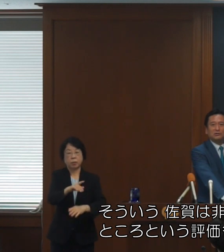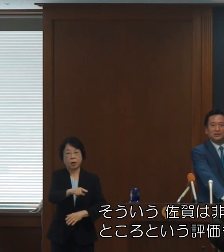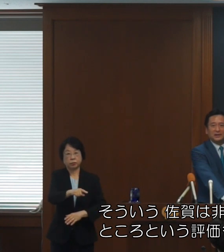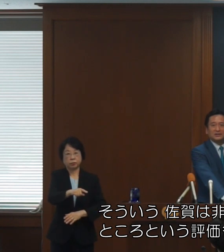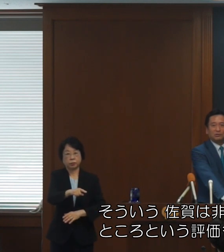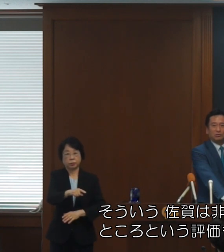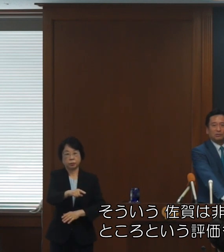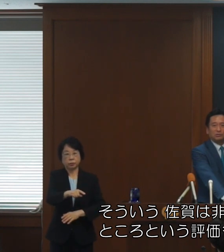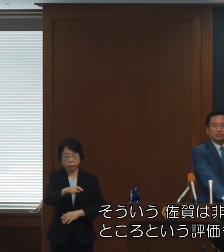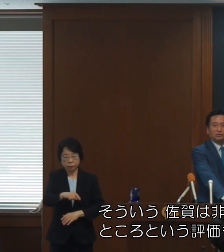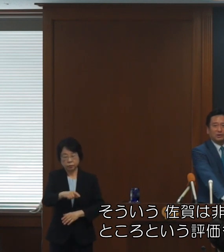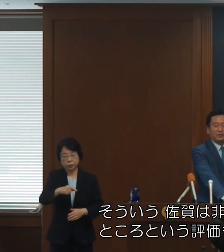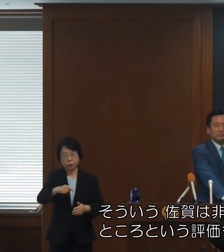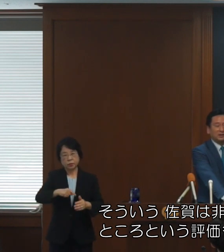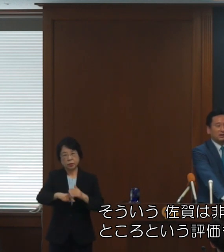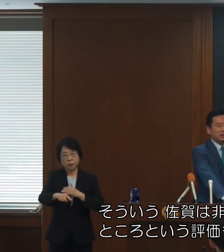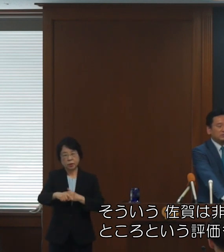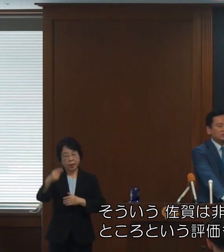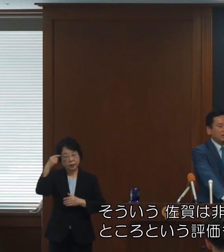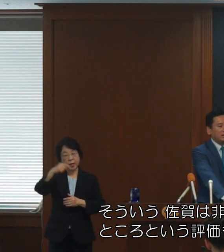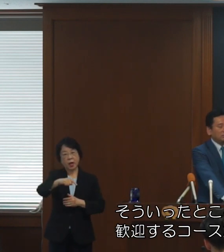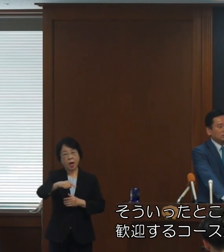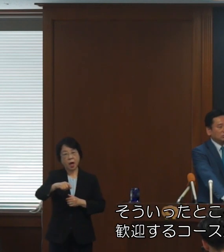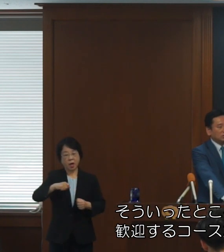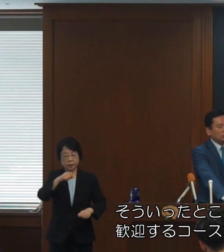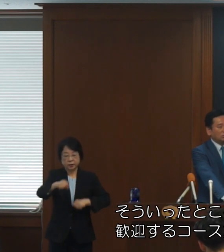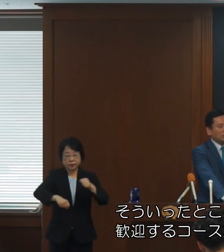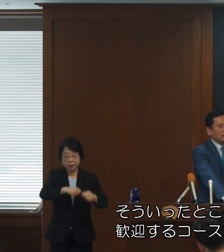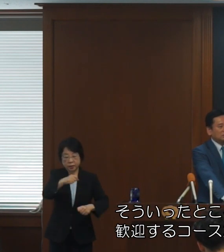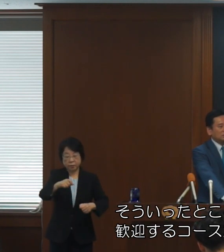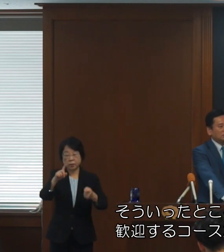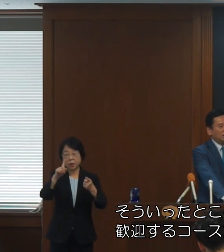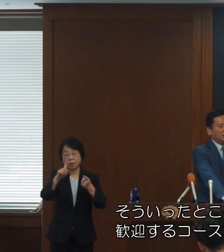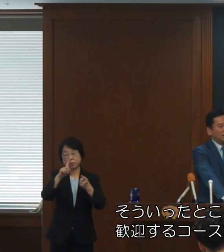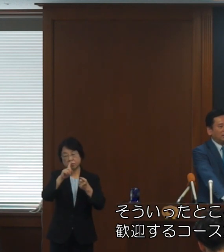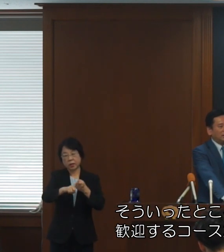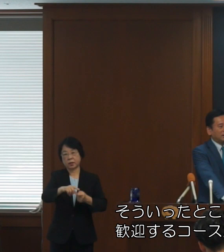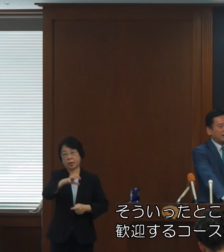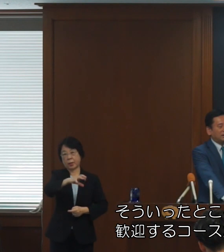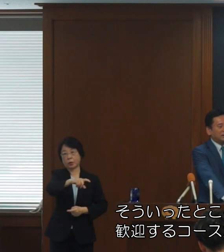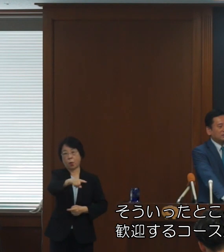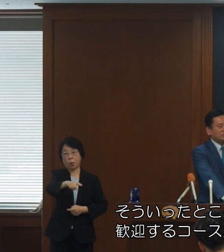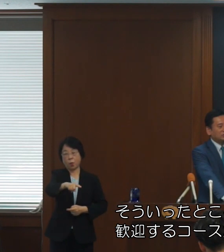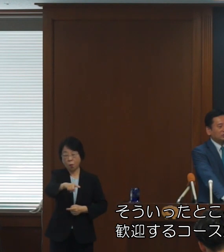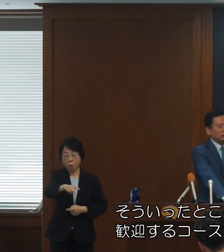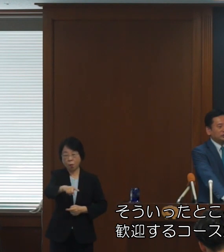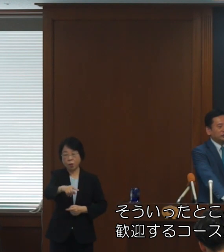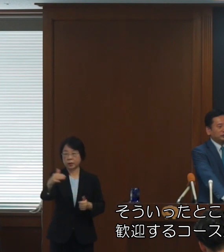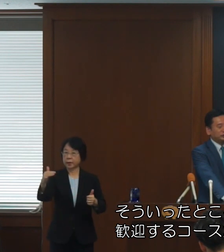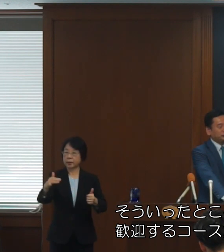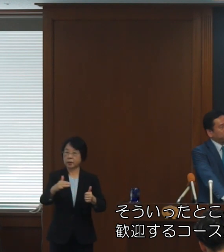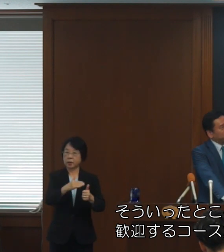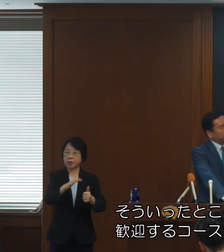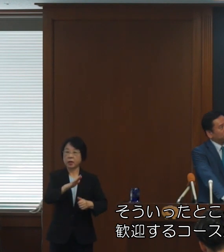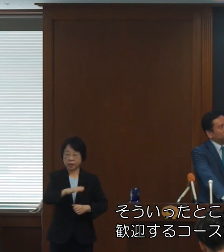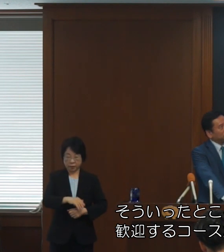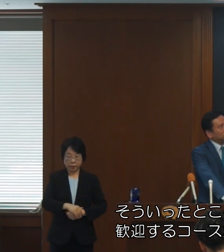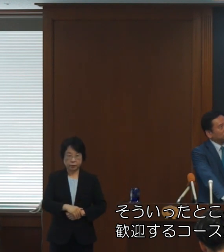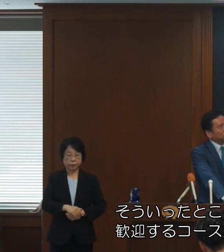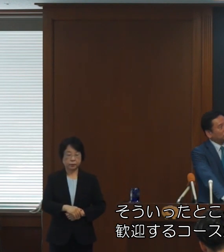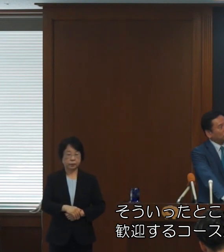にサイクリングに適したところという評価もあるみたいでありましてそういったところに対する還元する